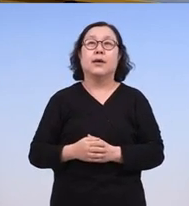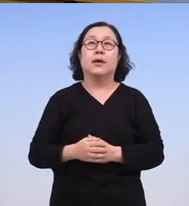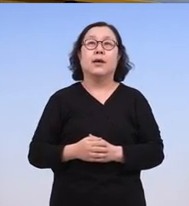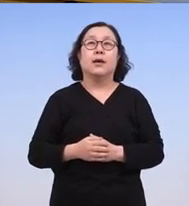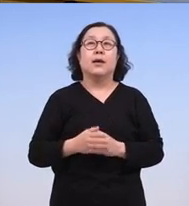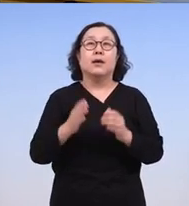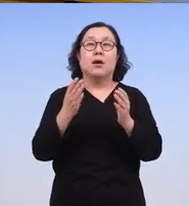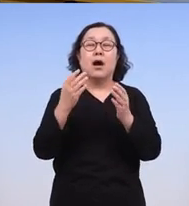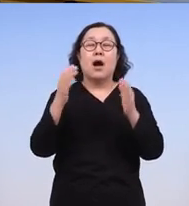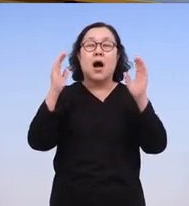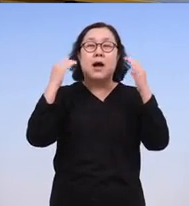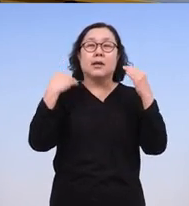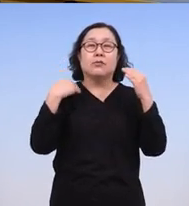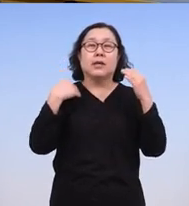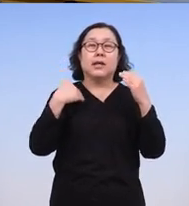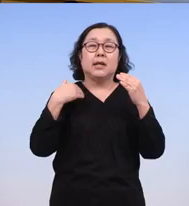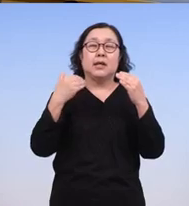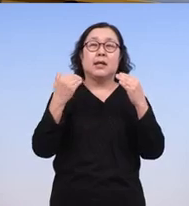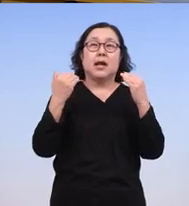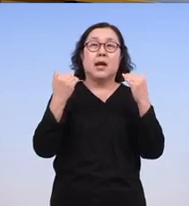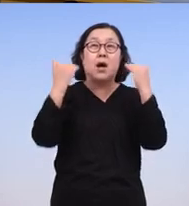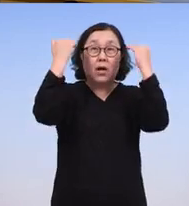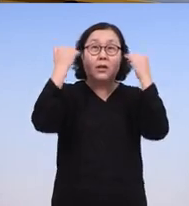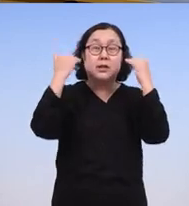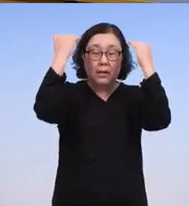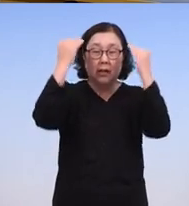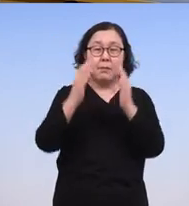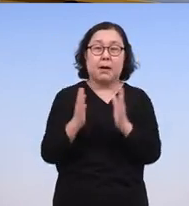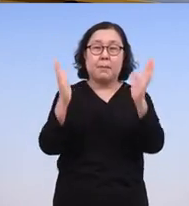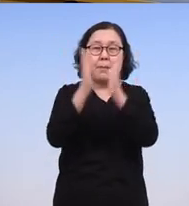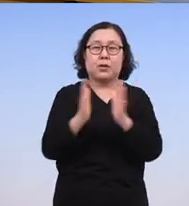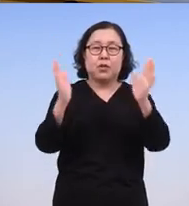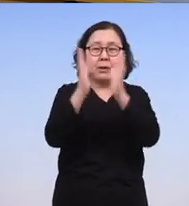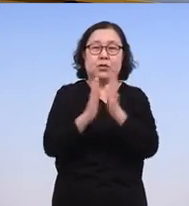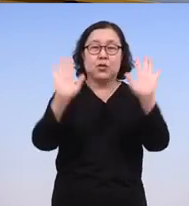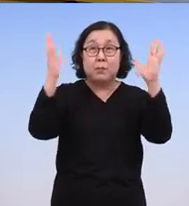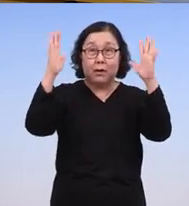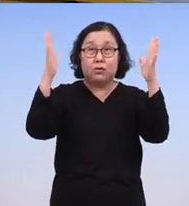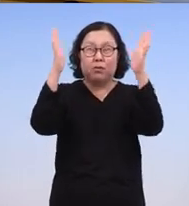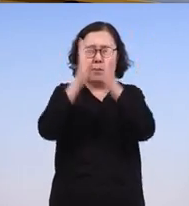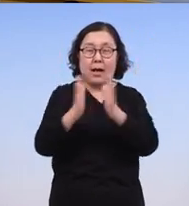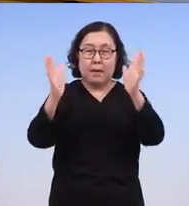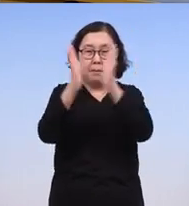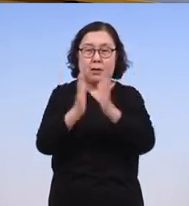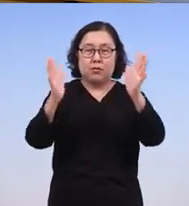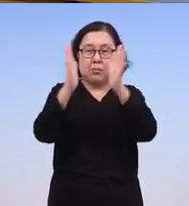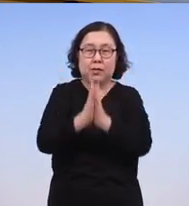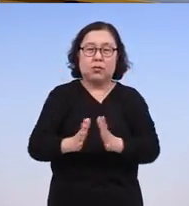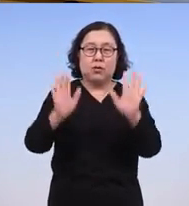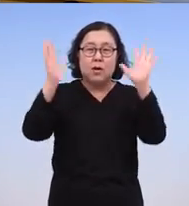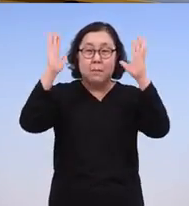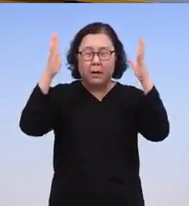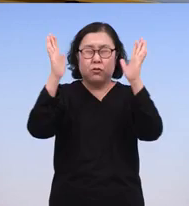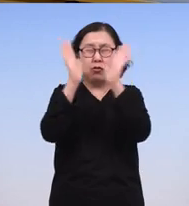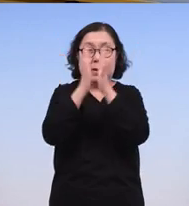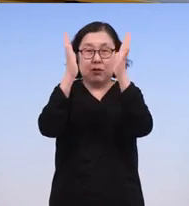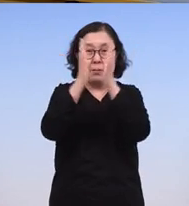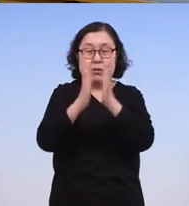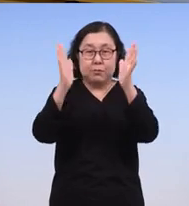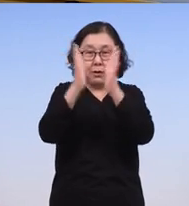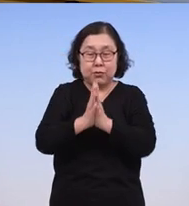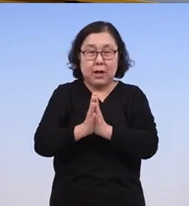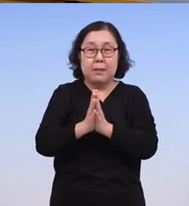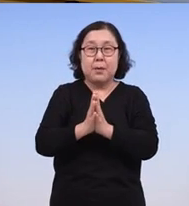나가리. 막 어른들이 이거 해병대 박수 아시죠? 그 할머니들이 막 이렇게